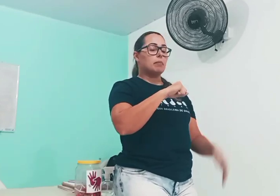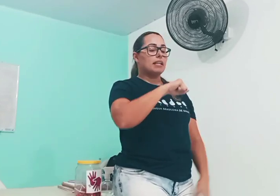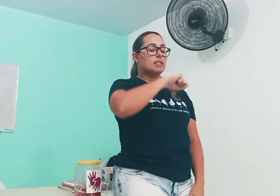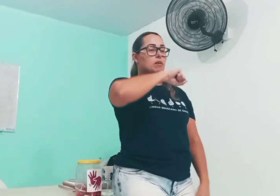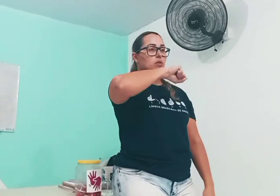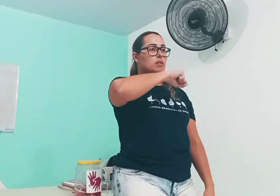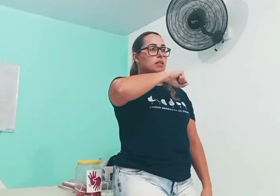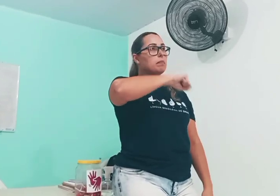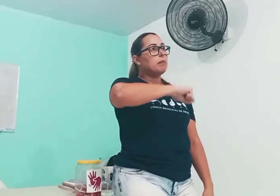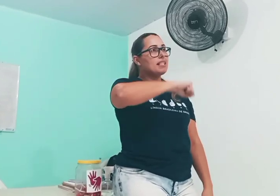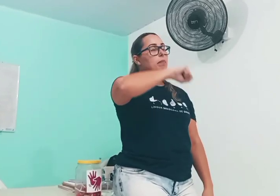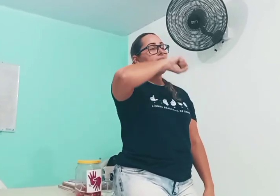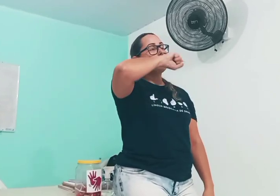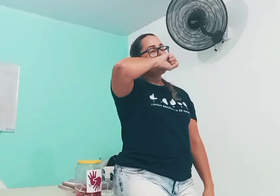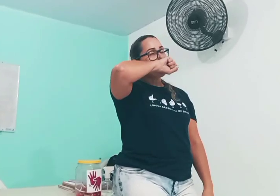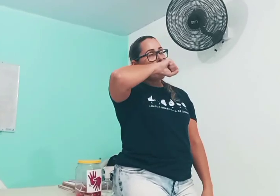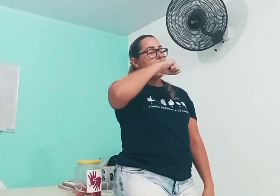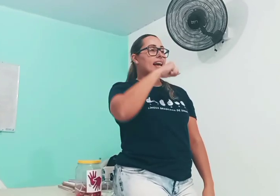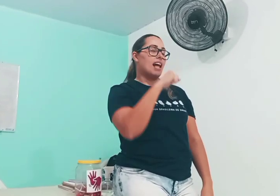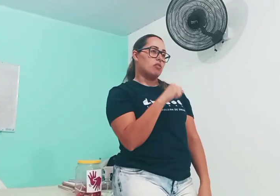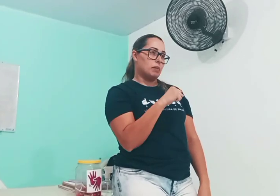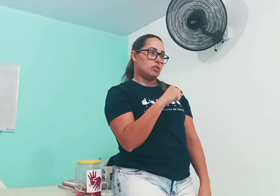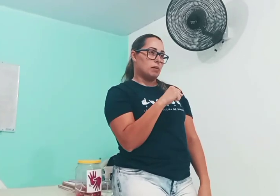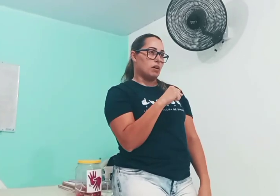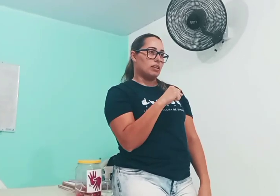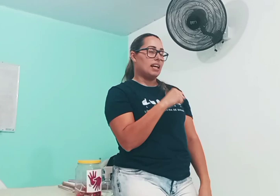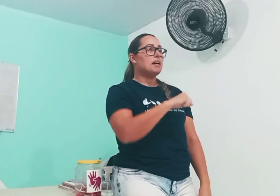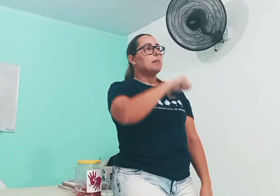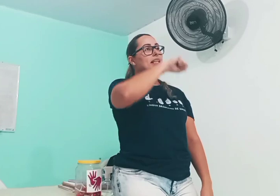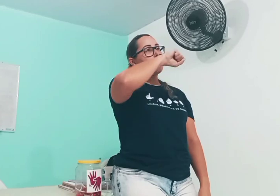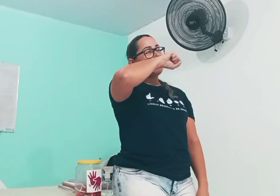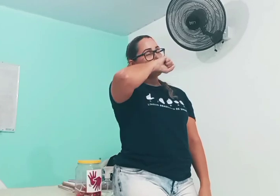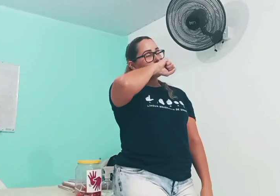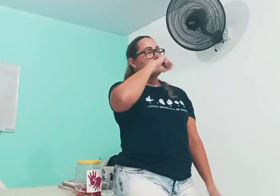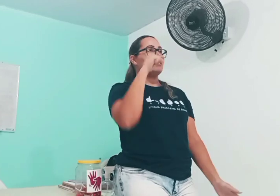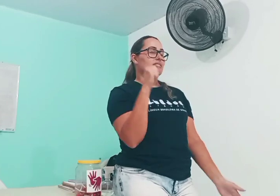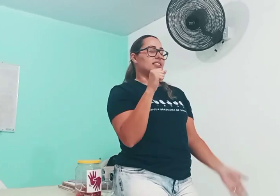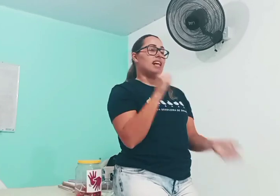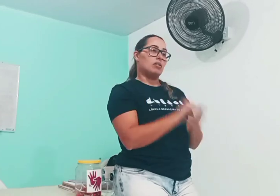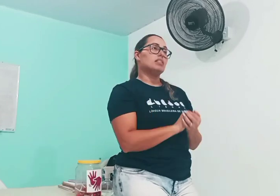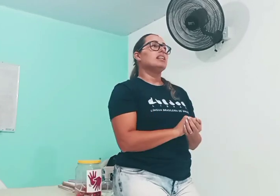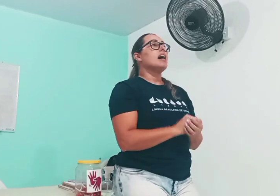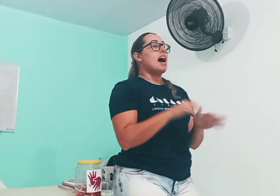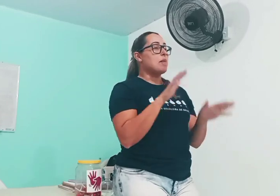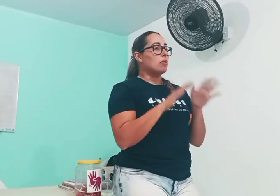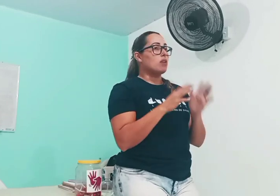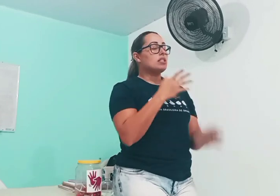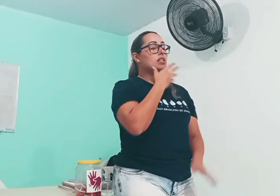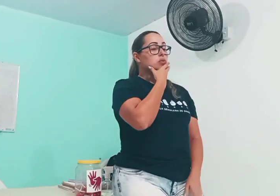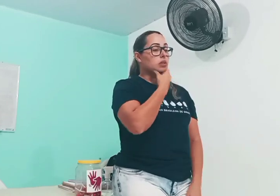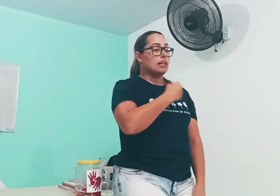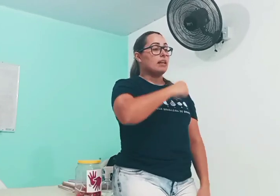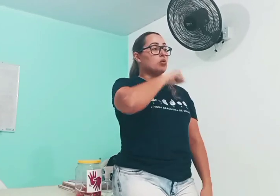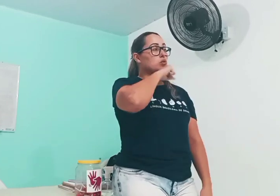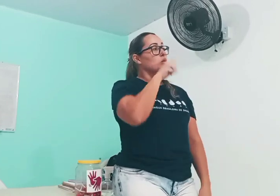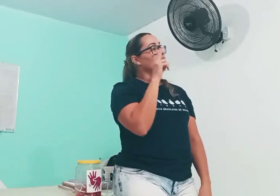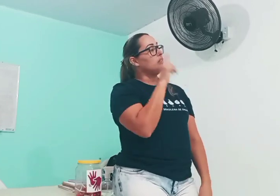as pessoas pensa pai, aí dava um beijo na mão, né? Pensa mãe, e tal. Aí é por causa disso, que o surdo